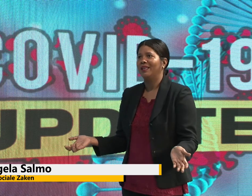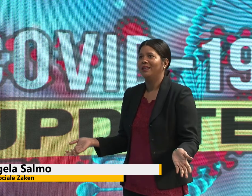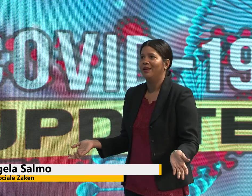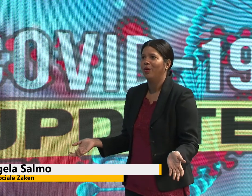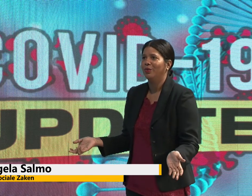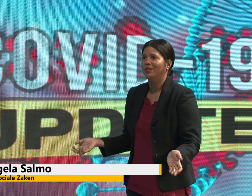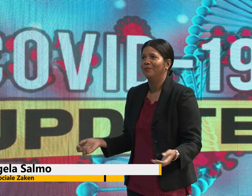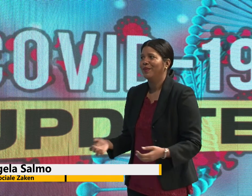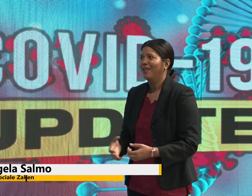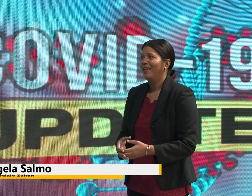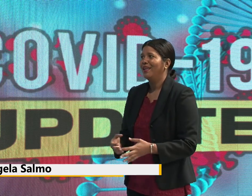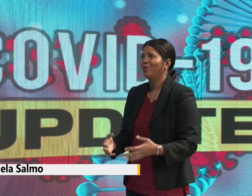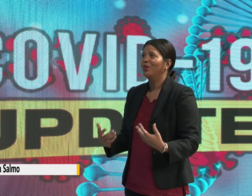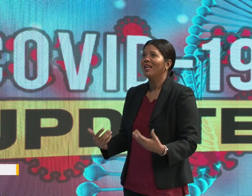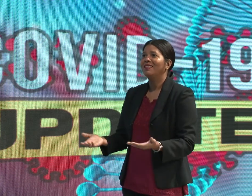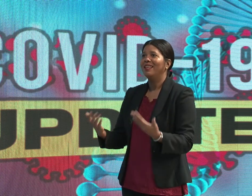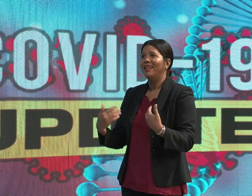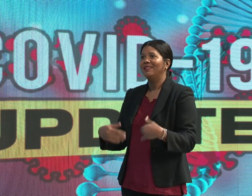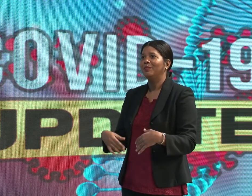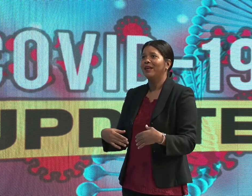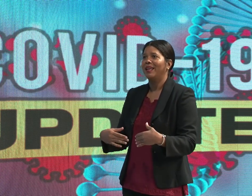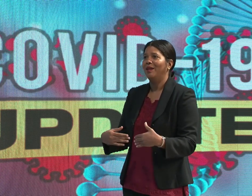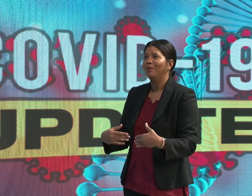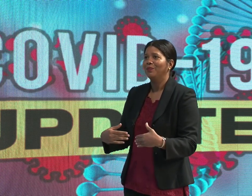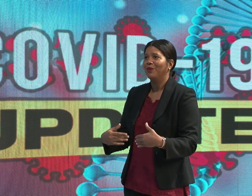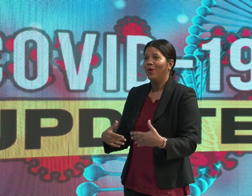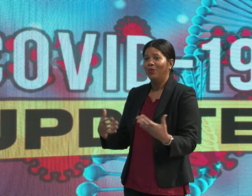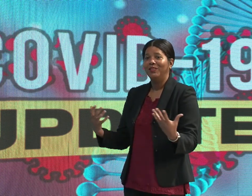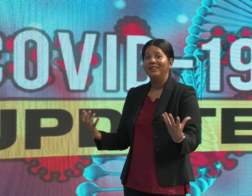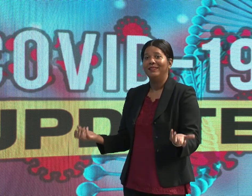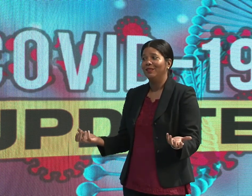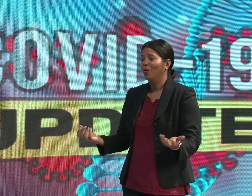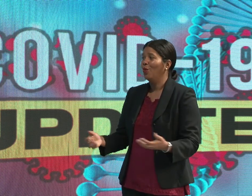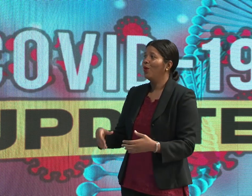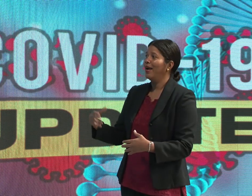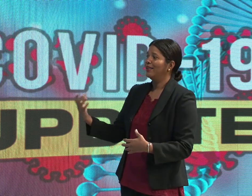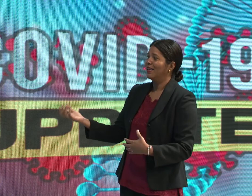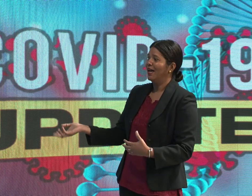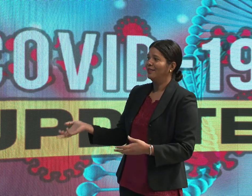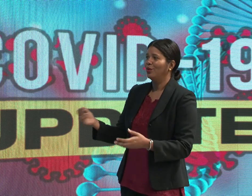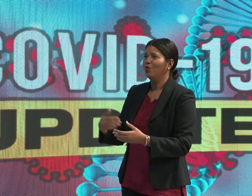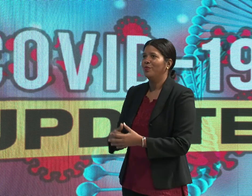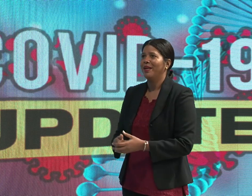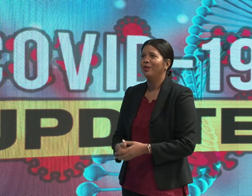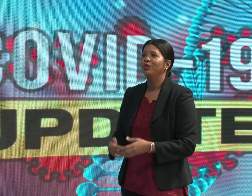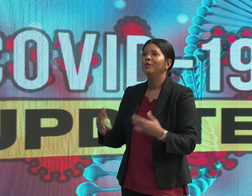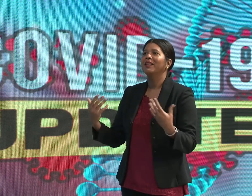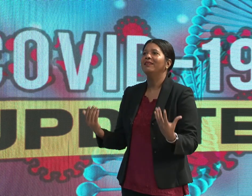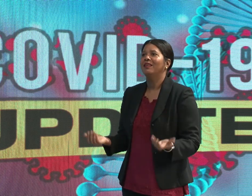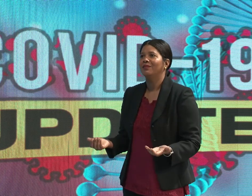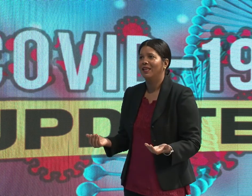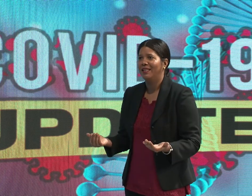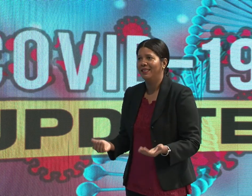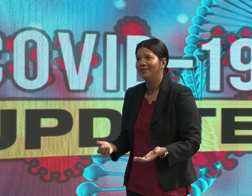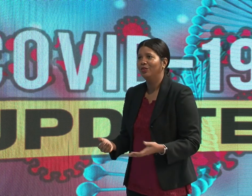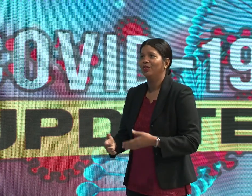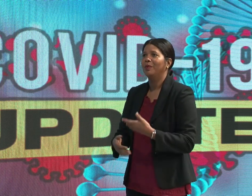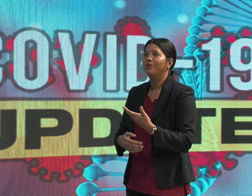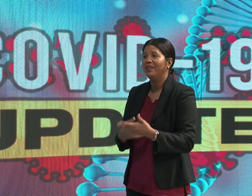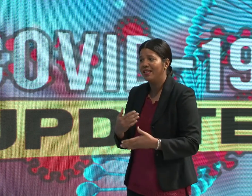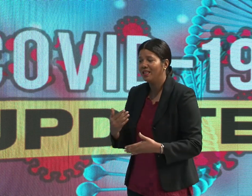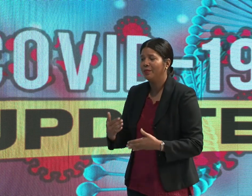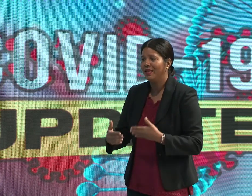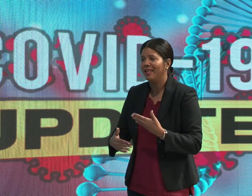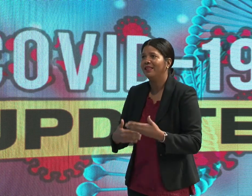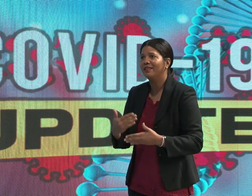dan rekening houden? Mm-hmm. En natuurlijk, als jij het niet begrijpt of niet ziet, hoe ga je dan een ander overbrengen? Dus je begint zelf te gaan lezen. Dus ik